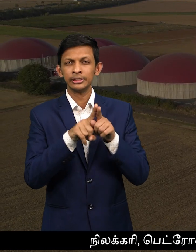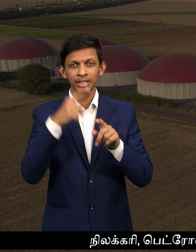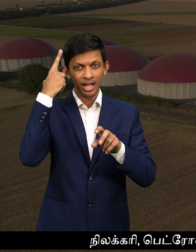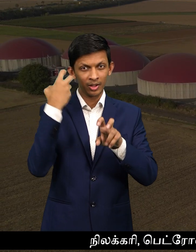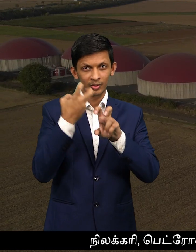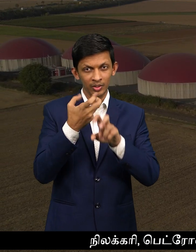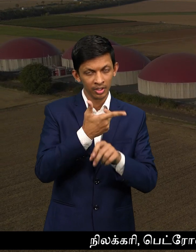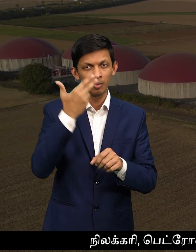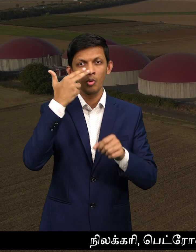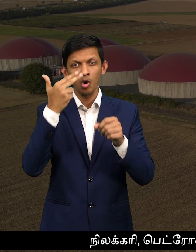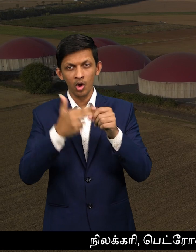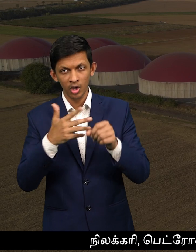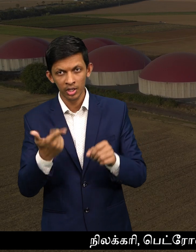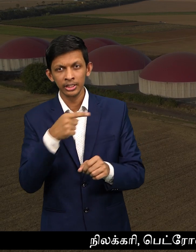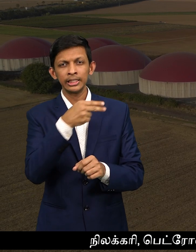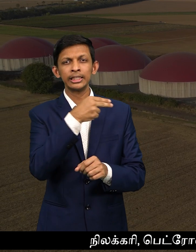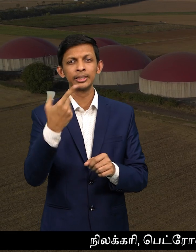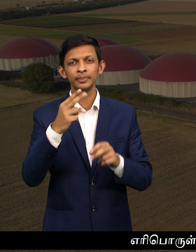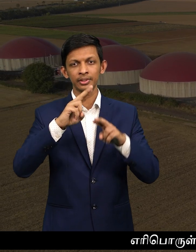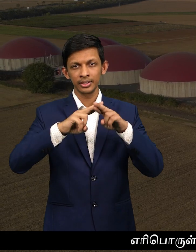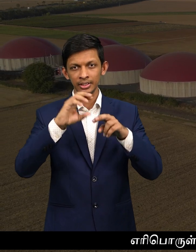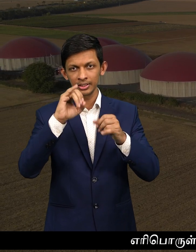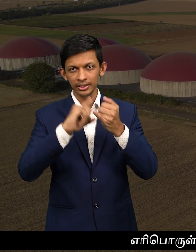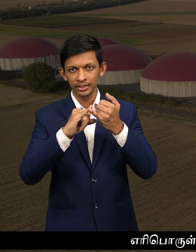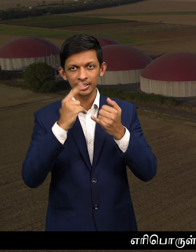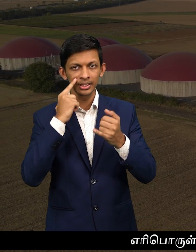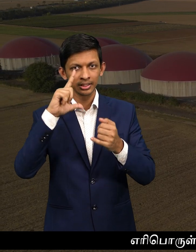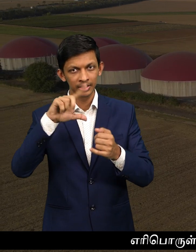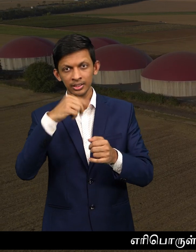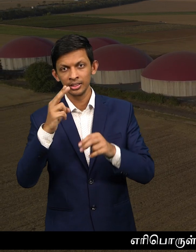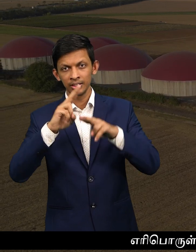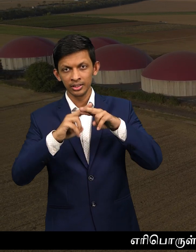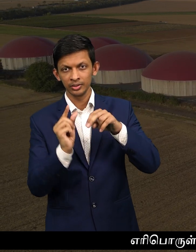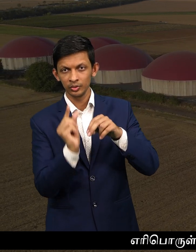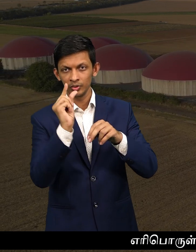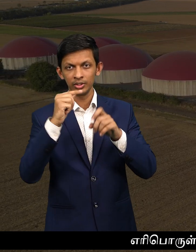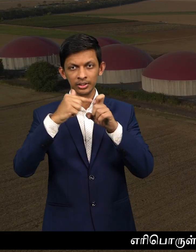நிலக்கரி, பெட்ரோலியம் போன்ற எரிபொருட்கள் புதைப்படிவ எரிபொருட்கள் என்று அழைக்கப்படுகின்றன.